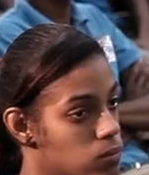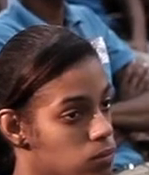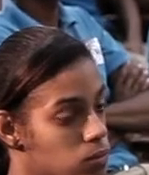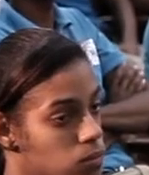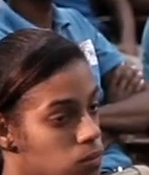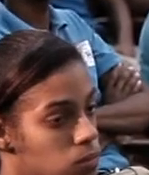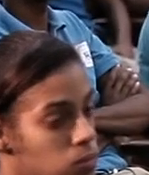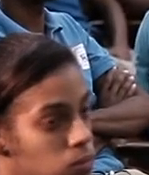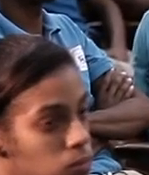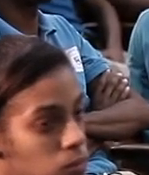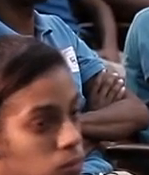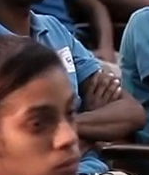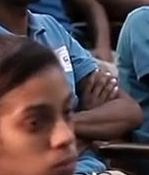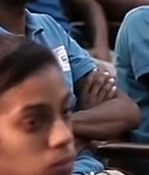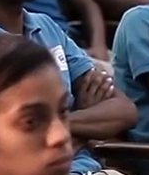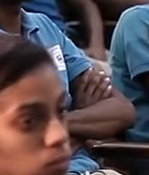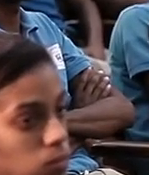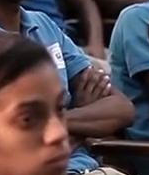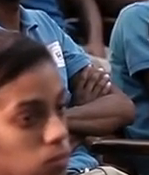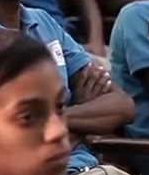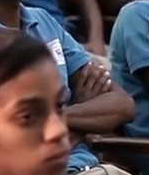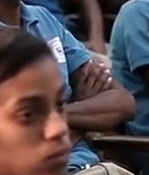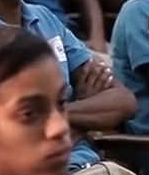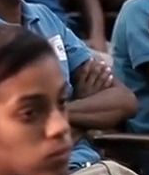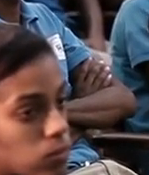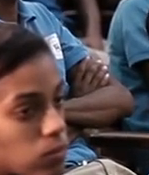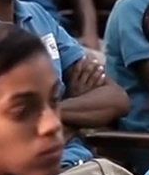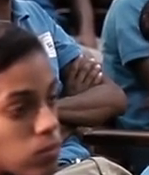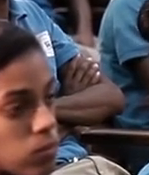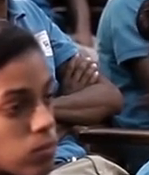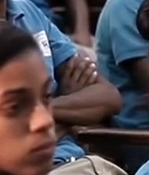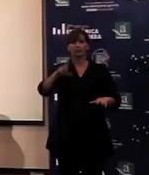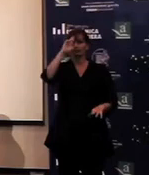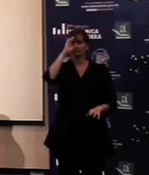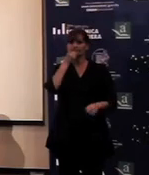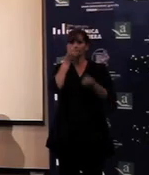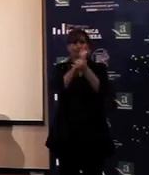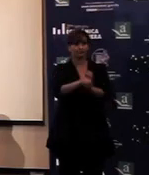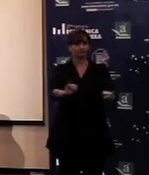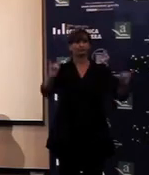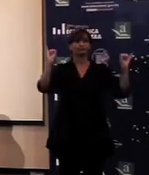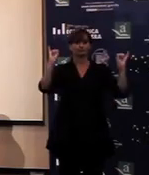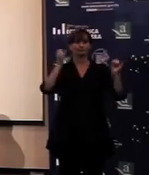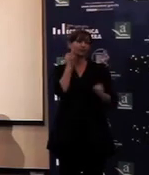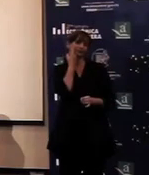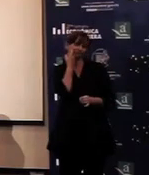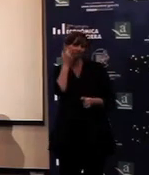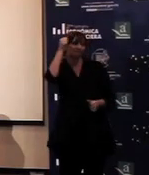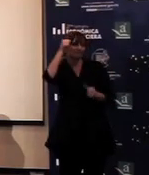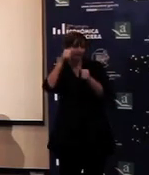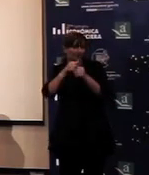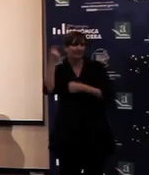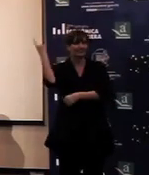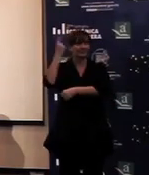sino que sigue caminando el asunto. Somos independientes. Recientemente recordamos el